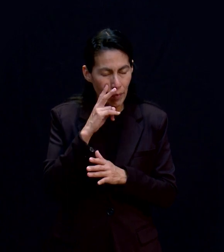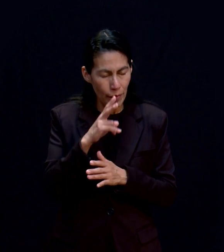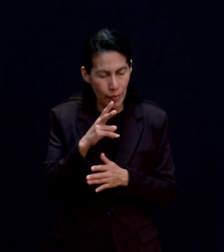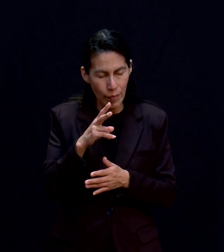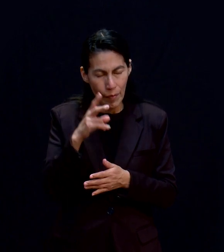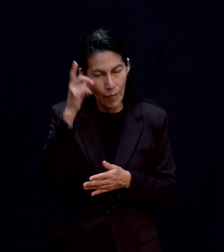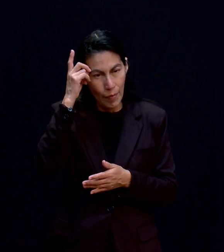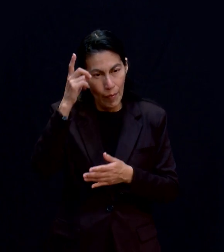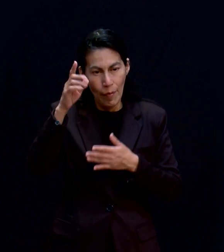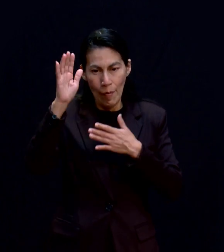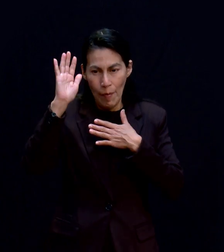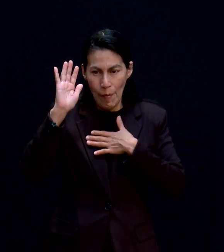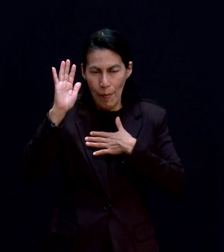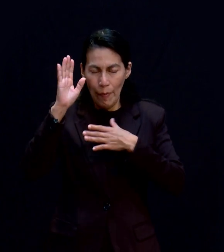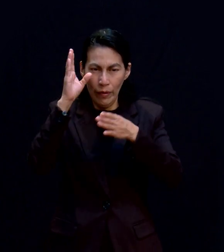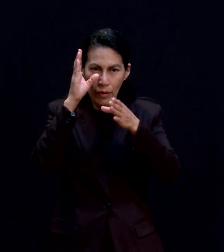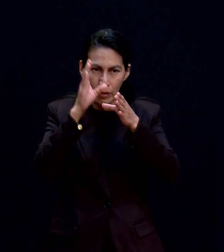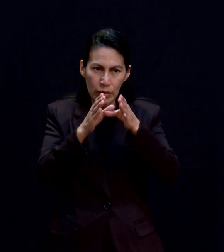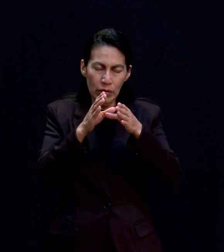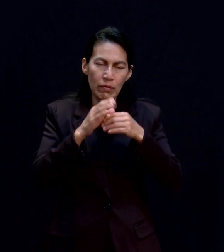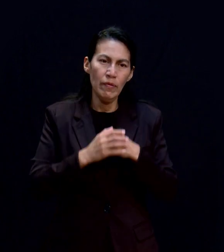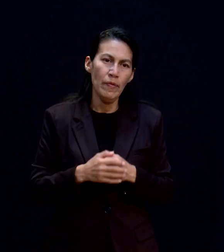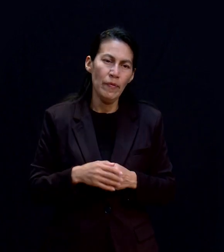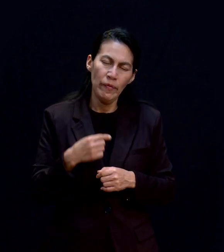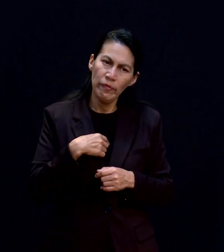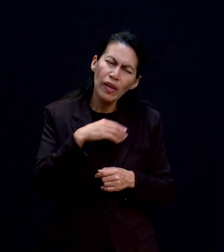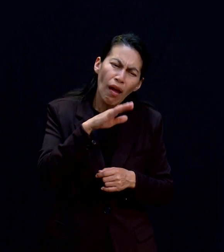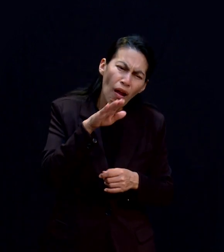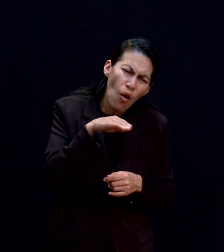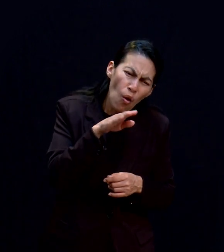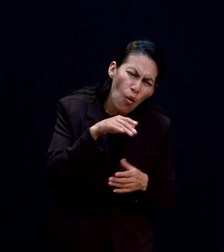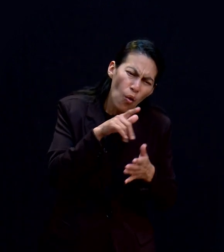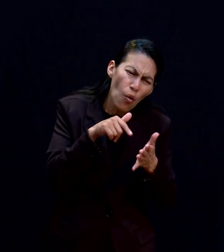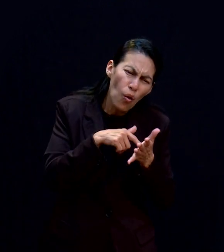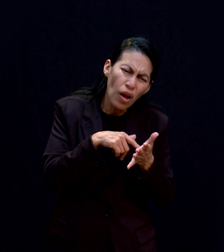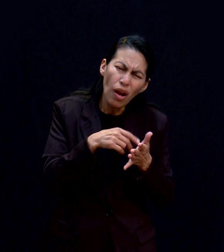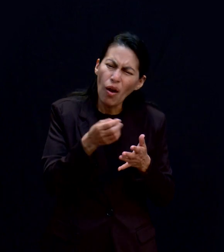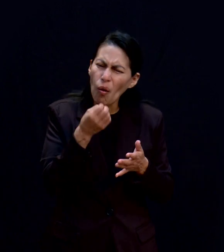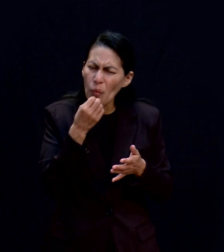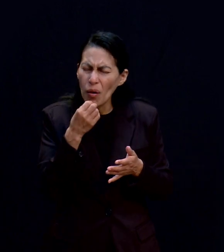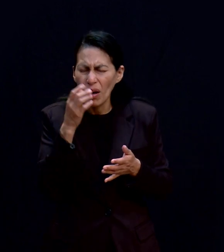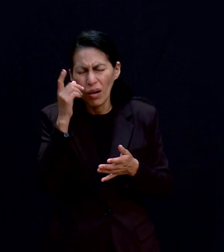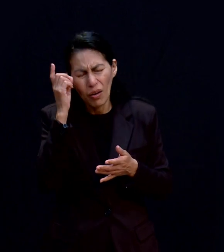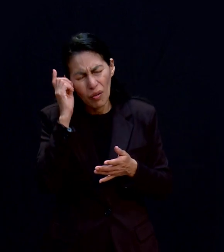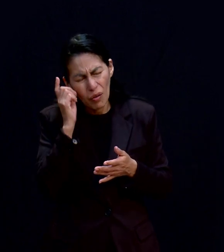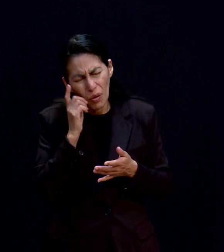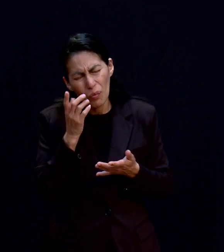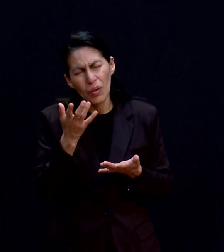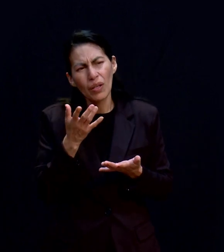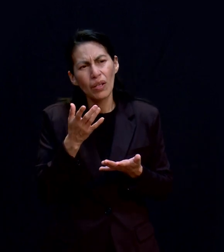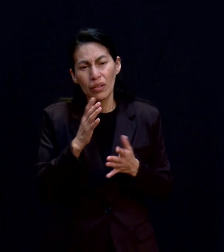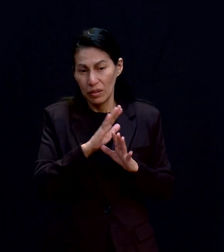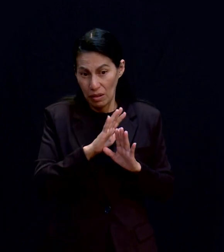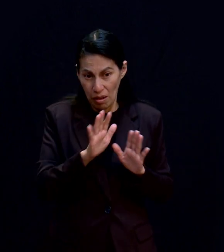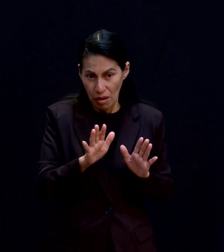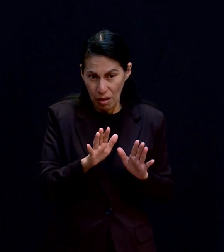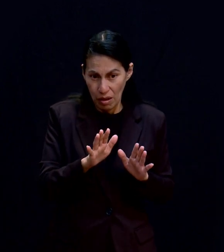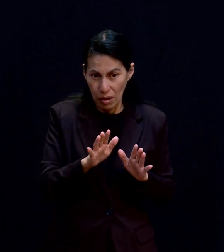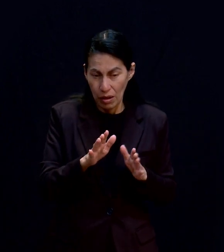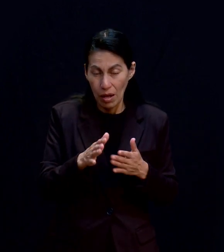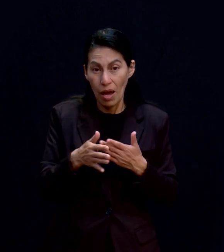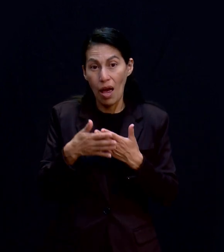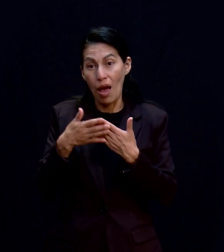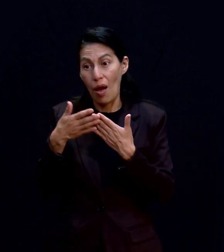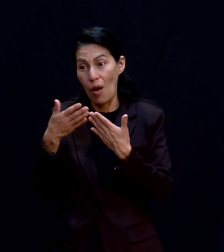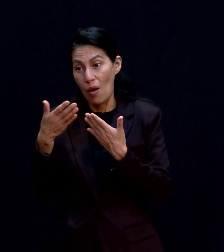ve otra vez cumplidas las promesas de dios porque yo ya salgo de un lugar donde dormir de dónde comer y pues